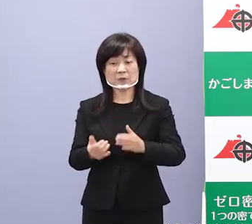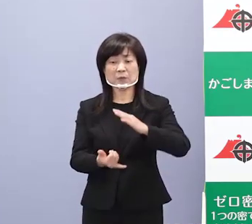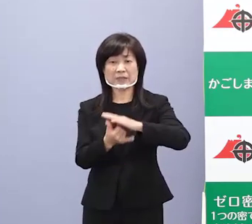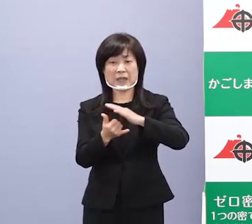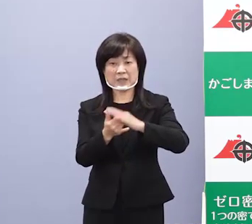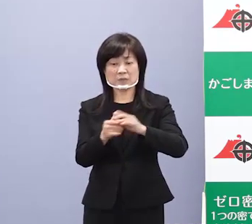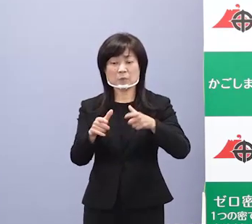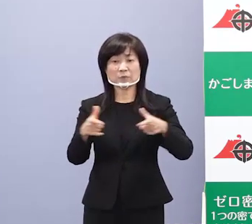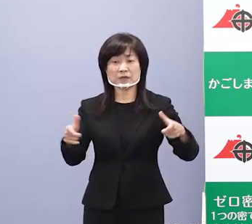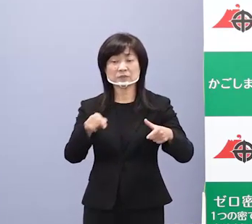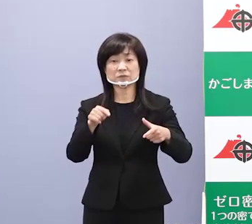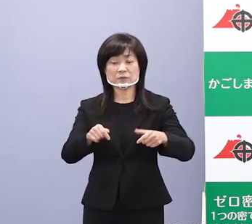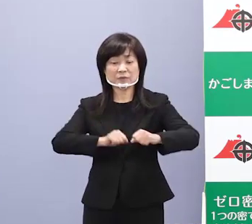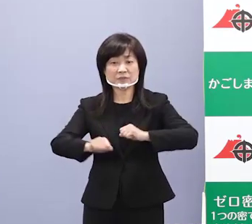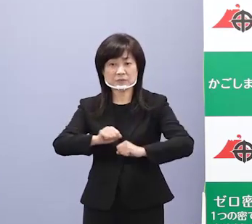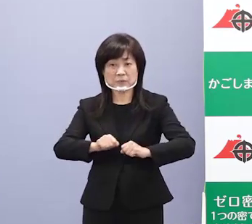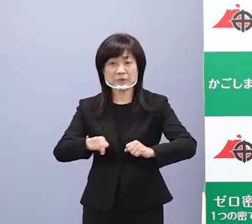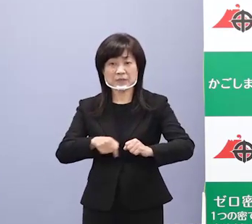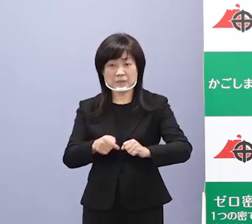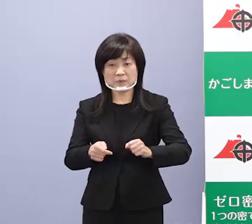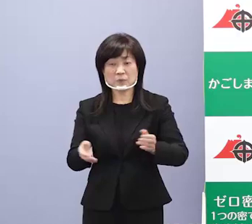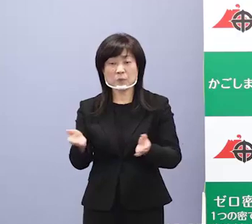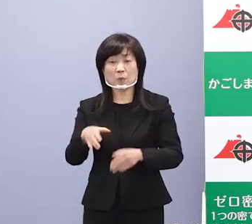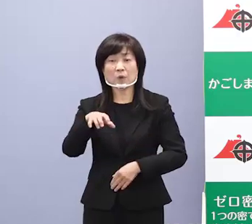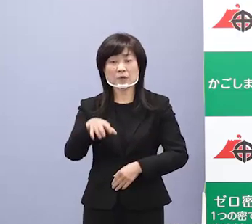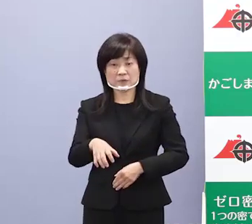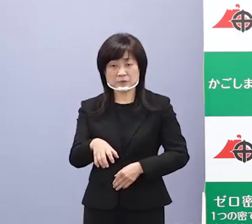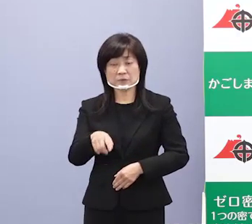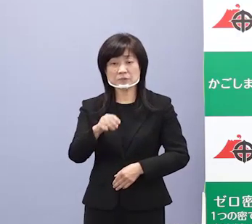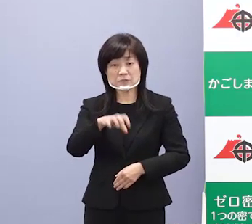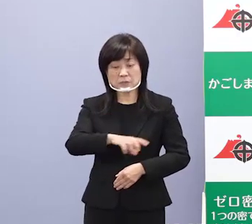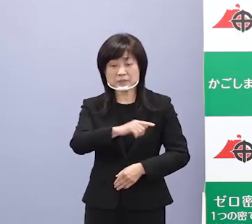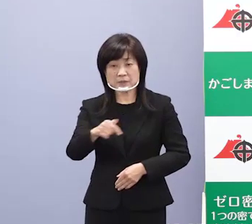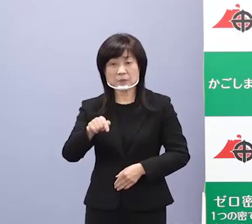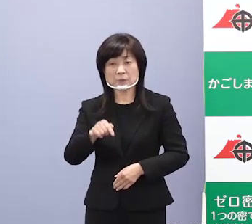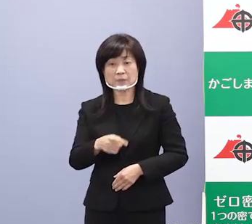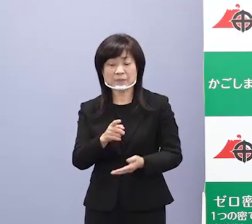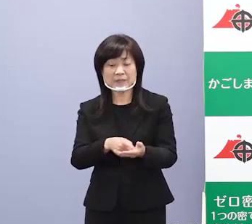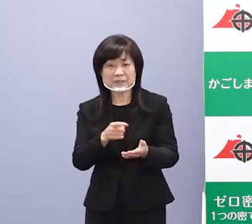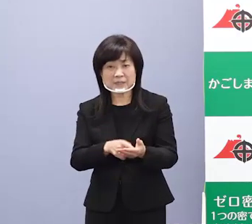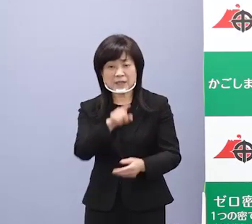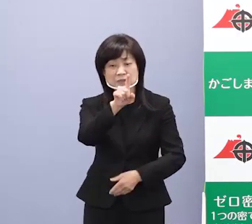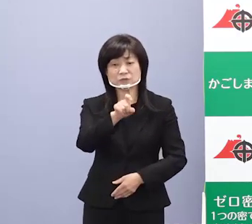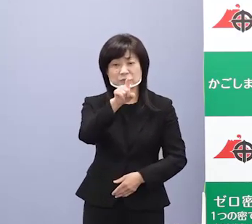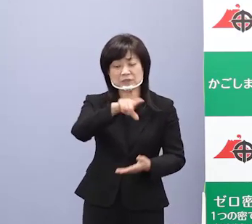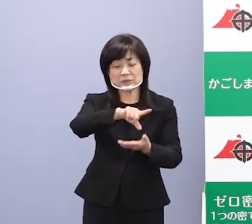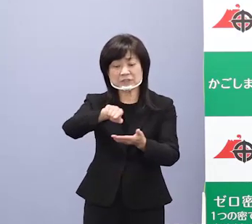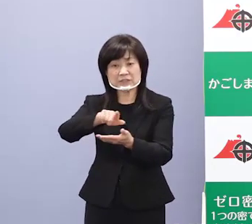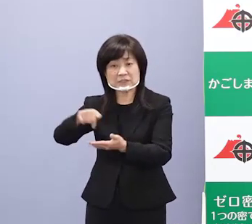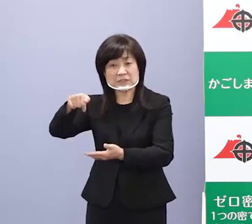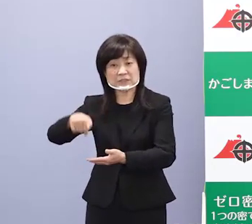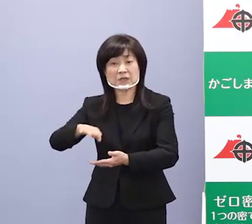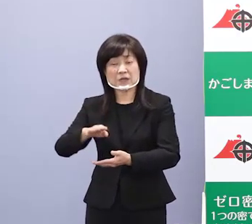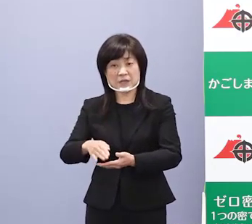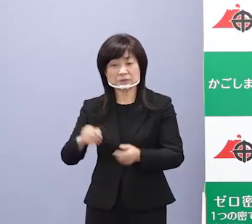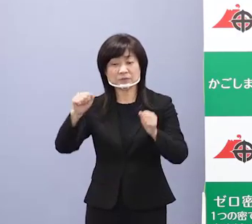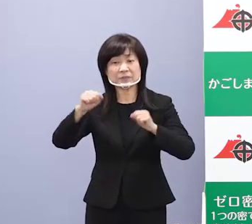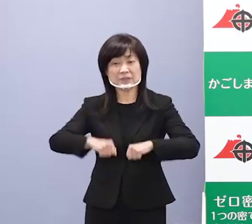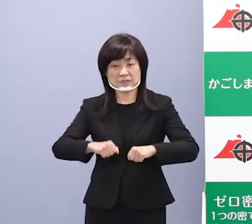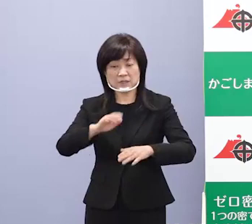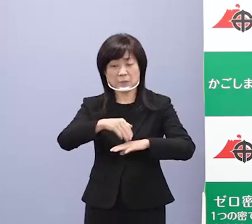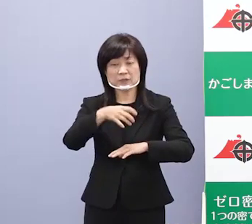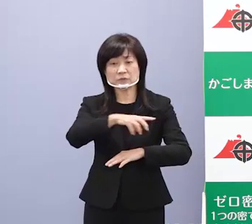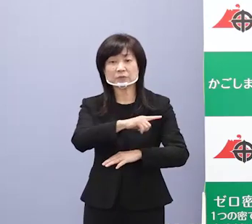大促進補助事業では、保育の受け皿の不足が見込まれる11の区域である認可保育所等